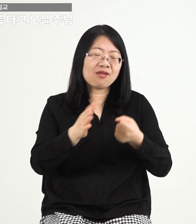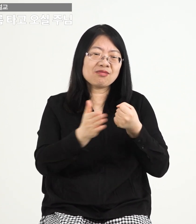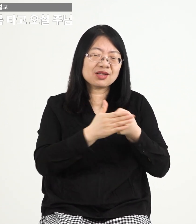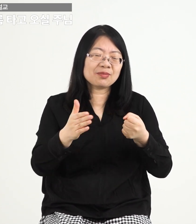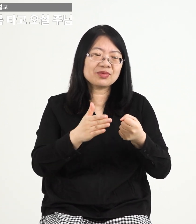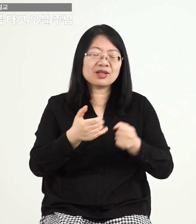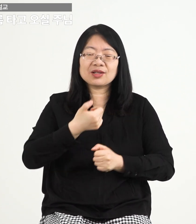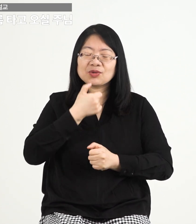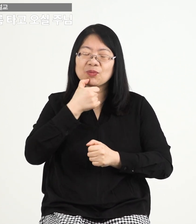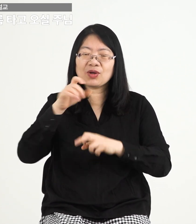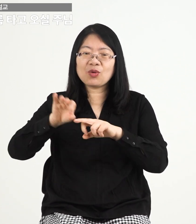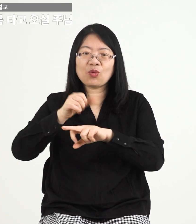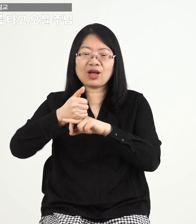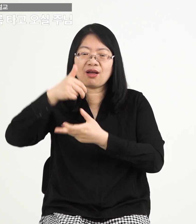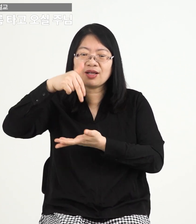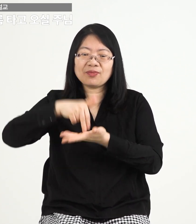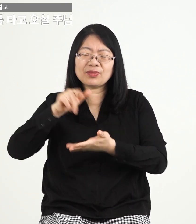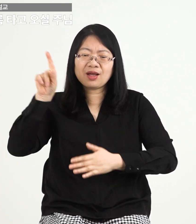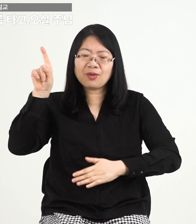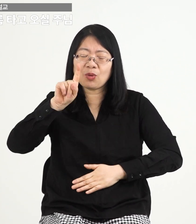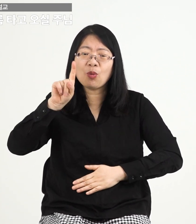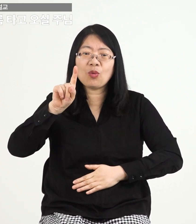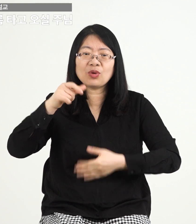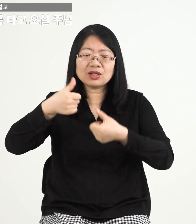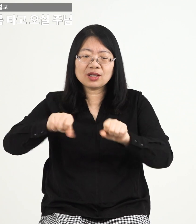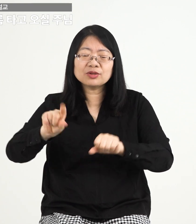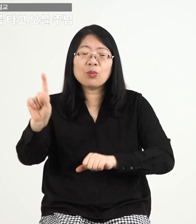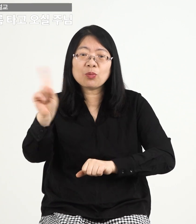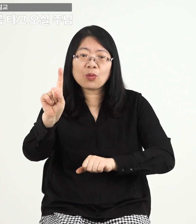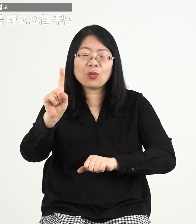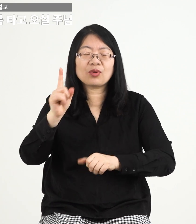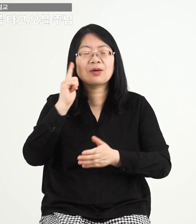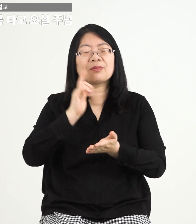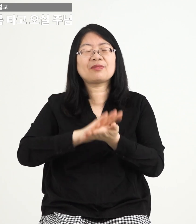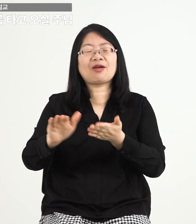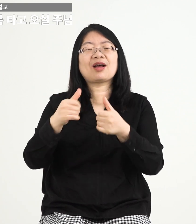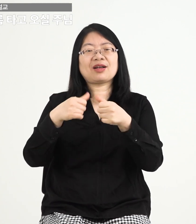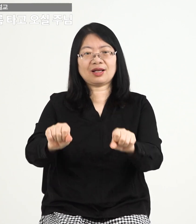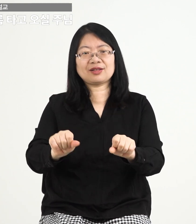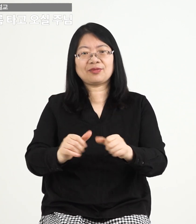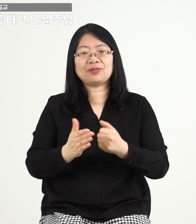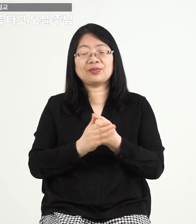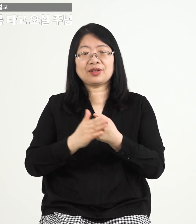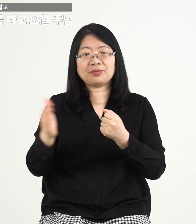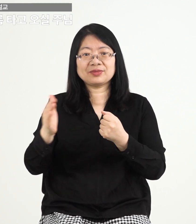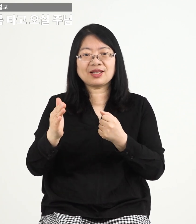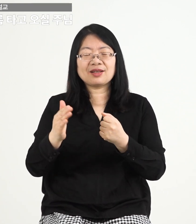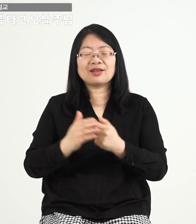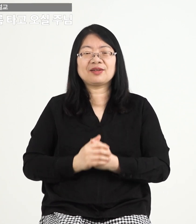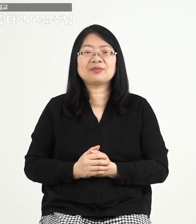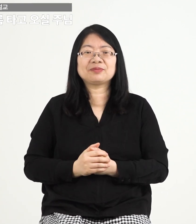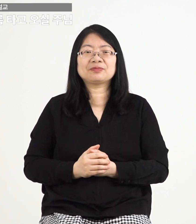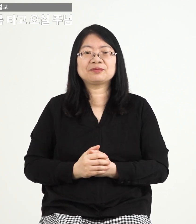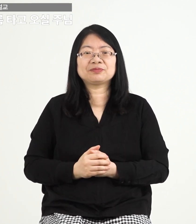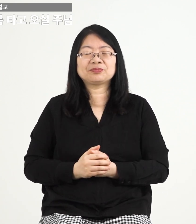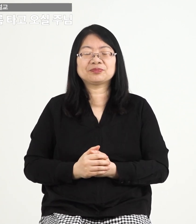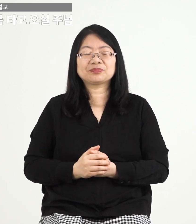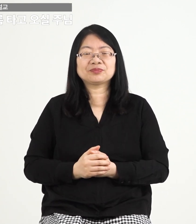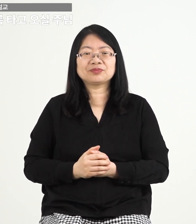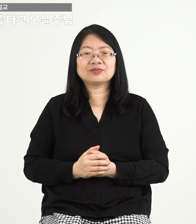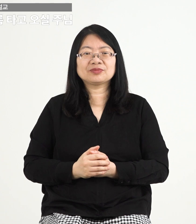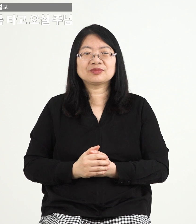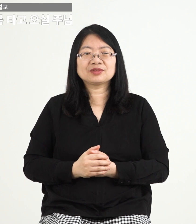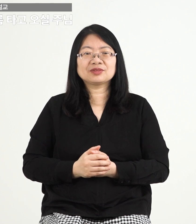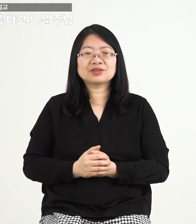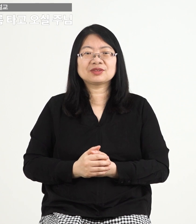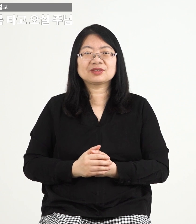로마 입장에서 볼 때는 평화가 깨지는 거예요. 그럼 그 평화의 실체는 뭐예요?